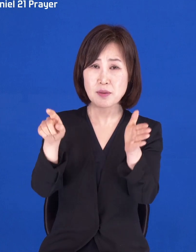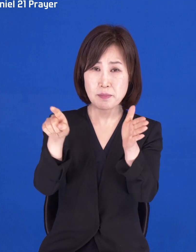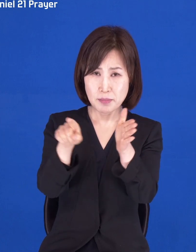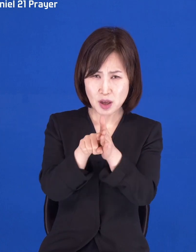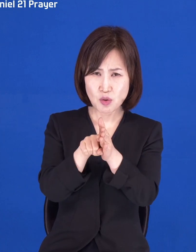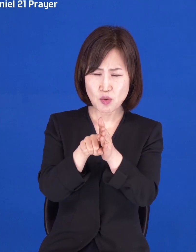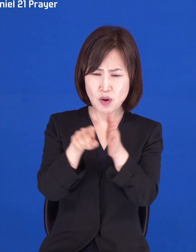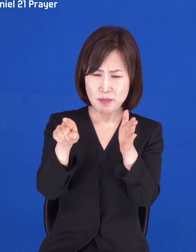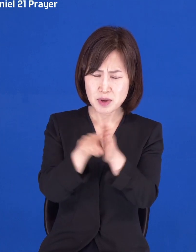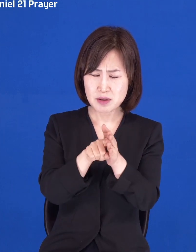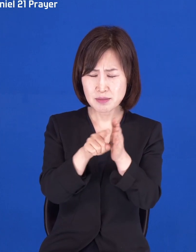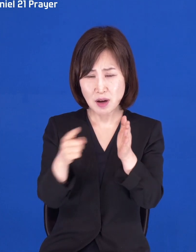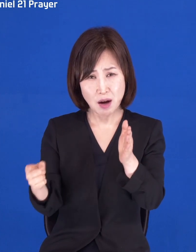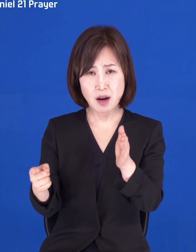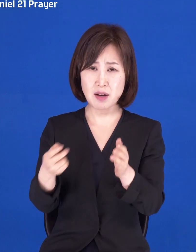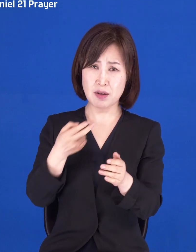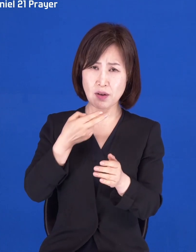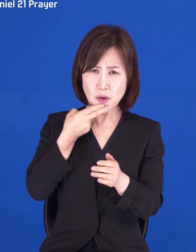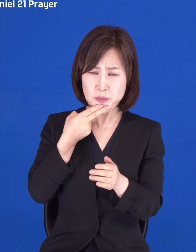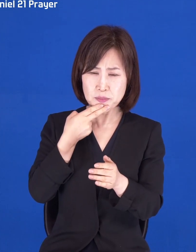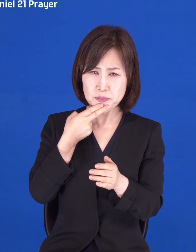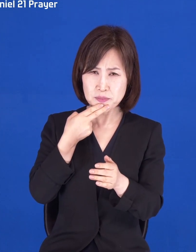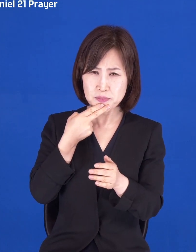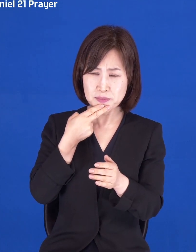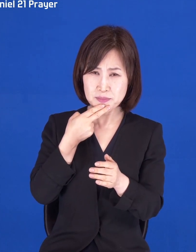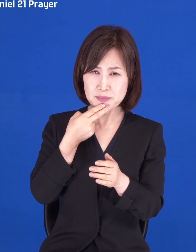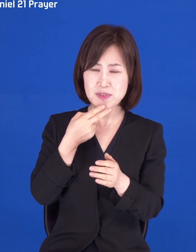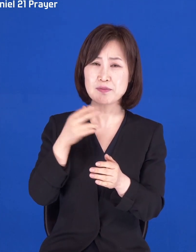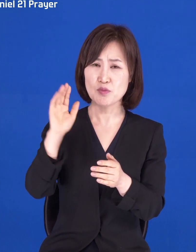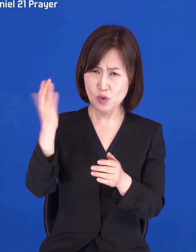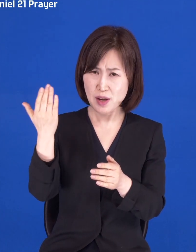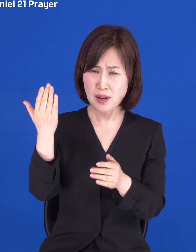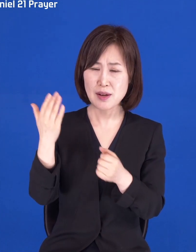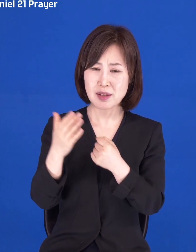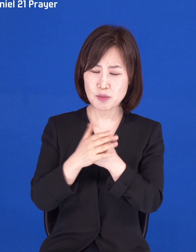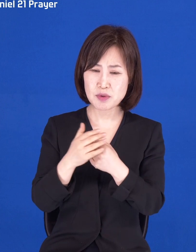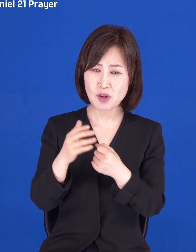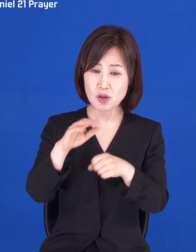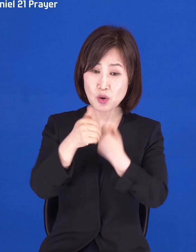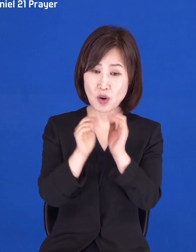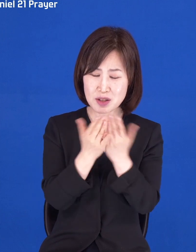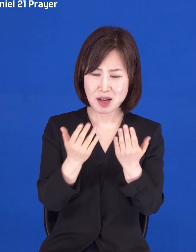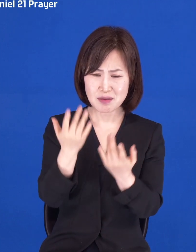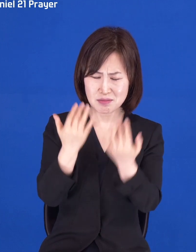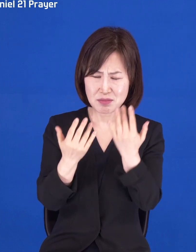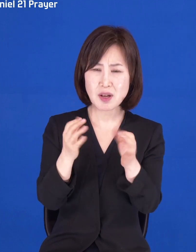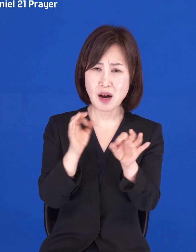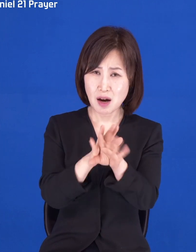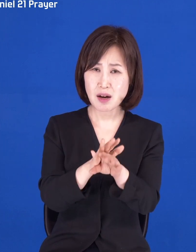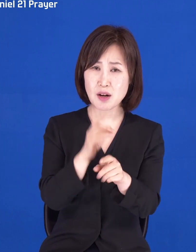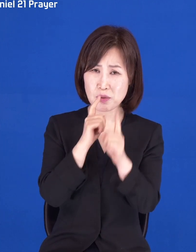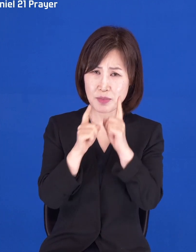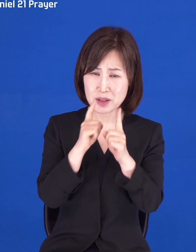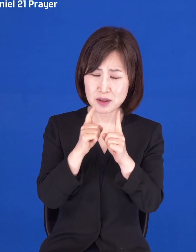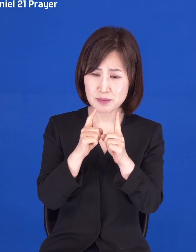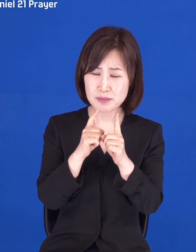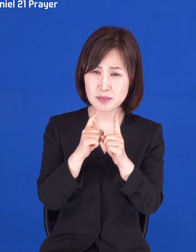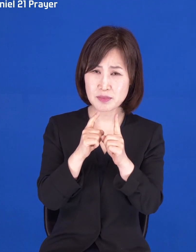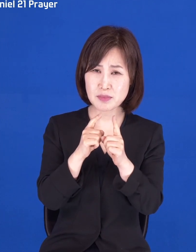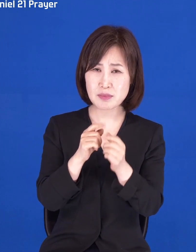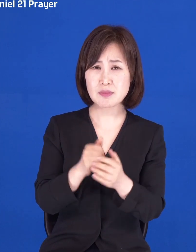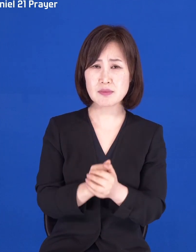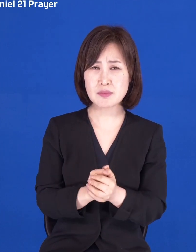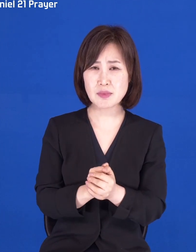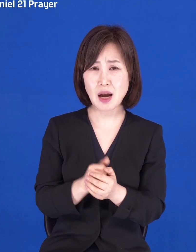믿음이 변치 않으면 되니까 태워버리자고 하셨어요. 그러시면서 너희 아버지도 이제 곧 좋은